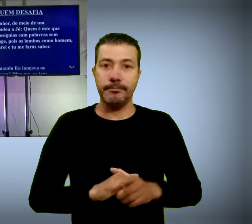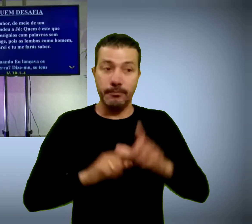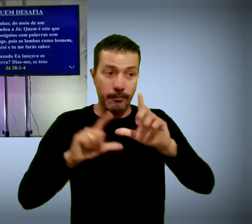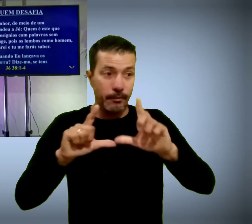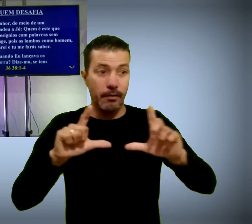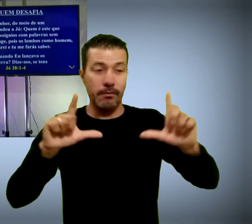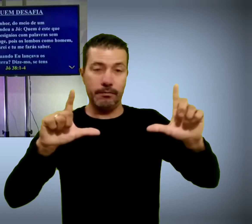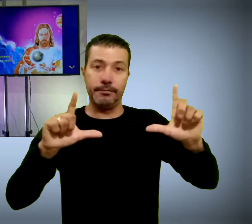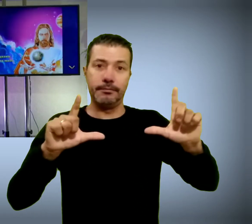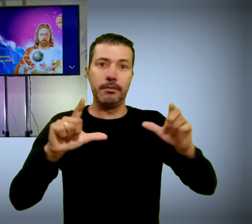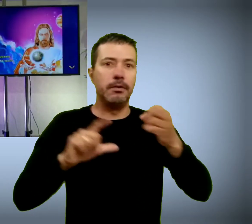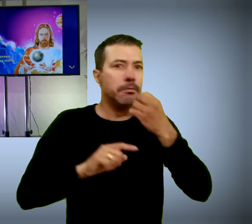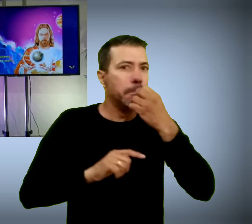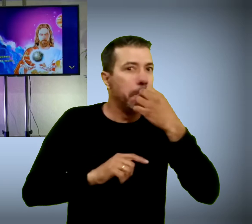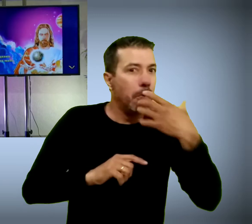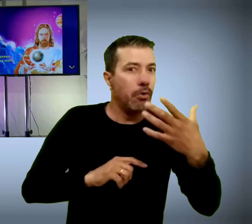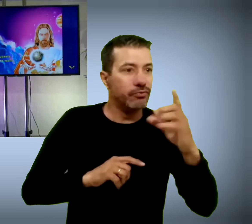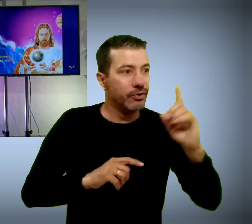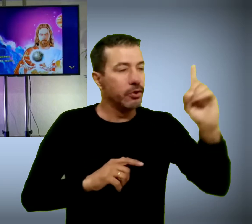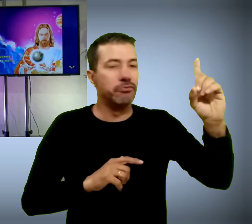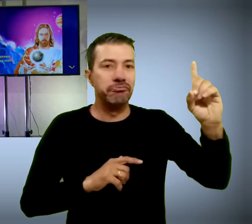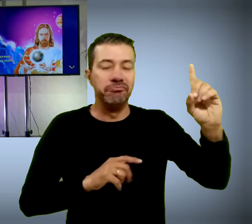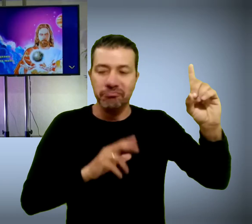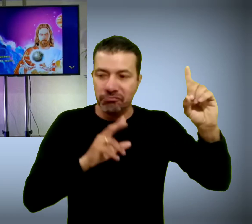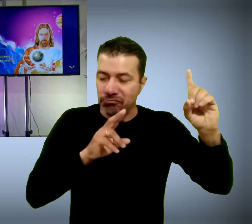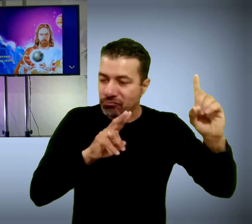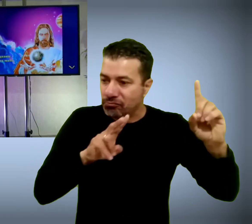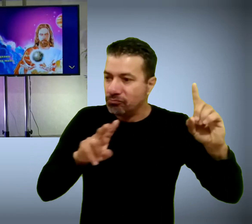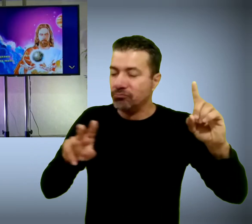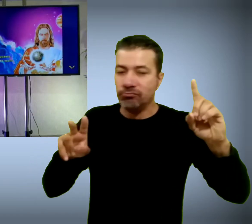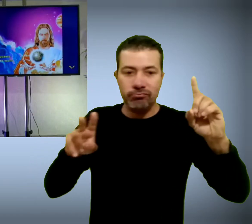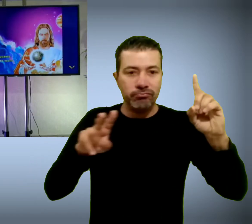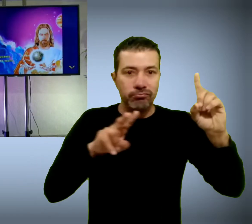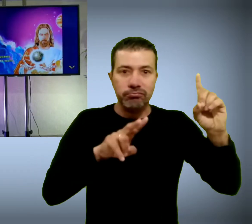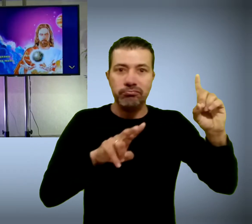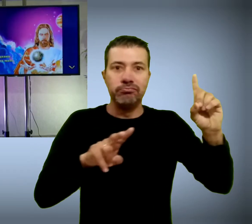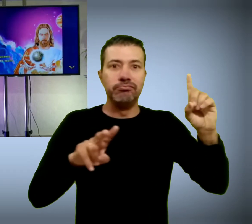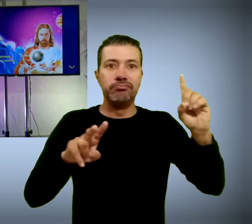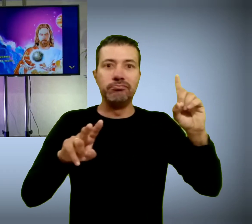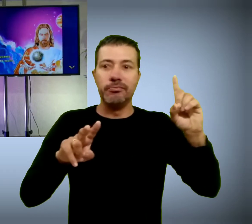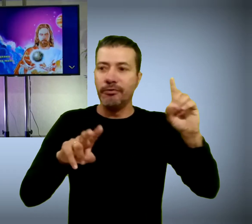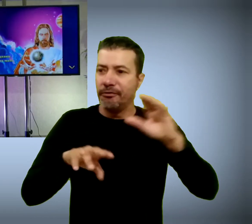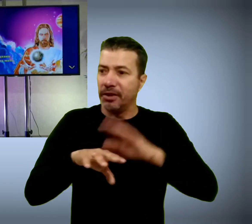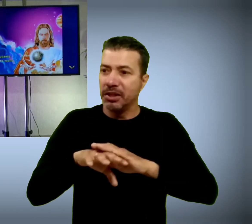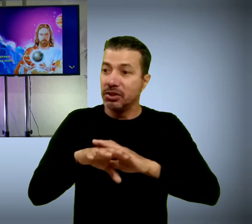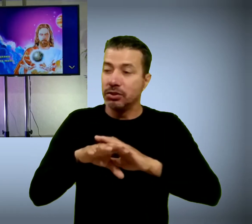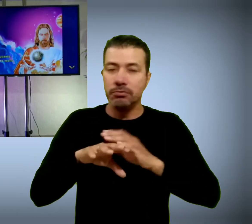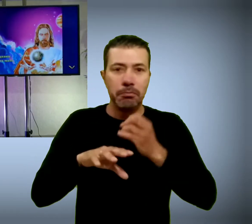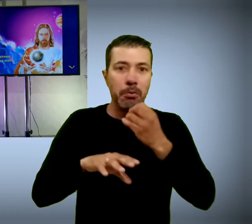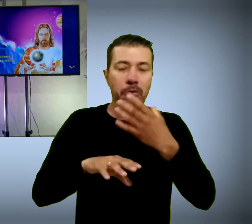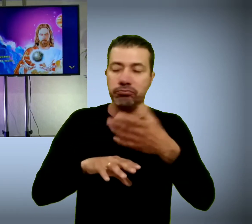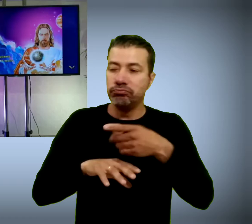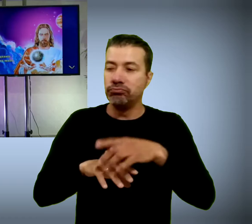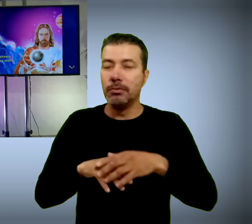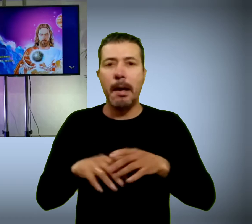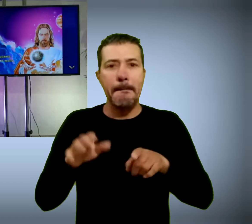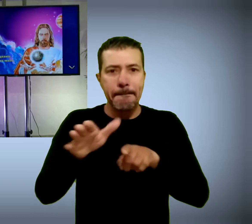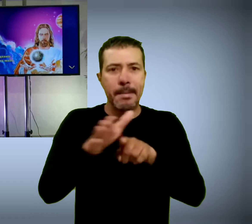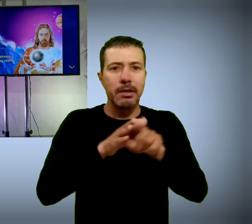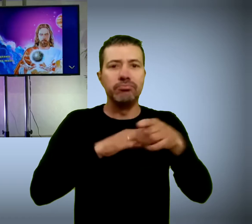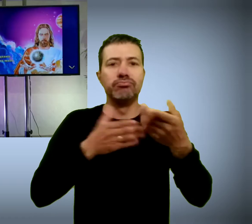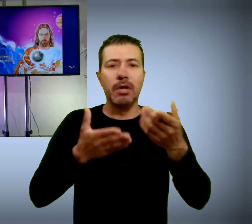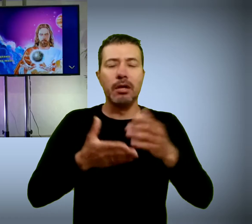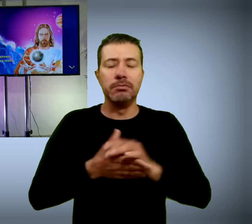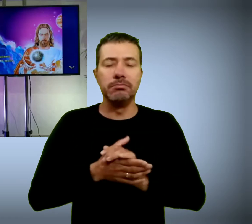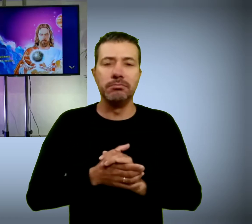ele viu que era muito bom. Está escrito aqui, viu Deus tudo quanto fizera, e eis que era muito bom. E a pergunta que